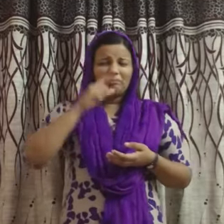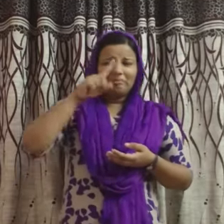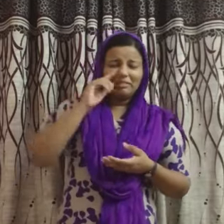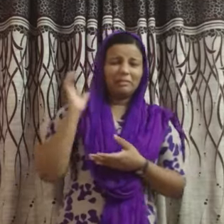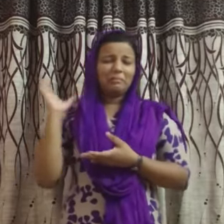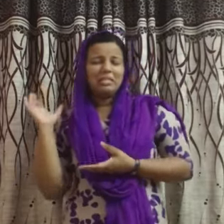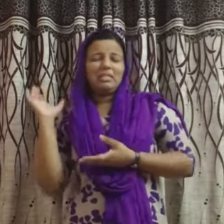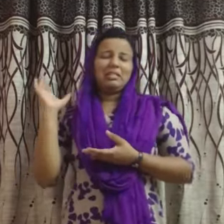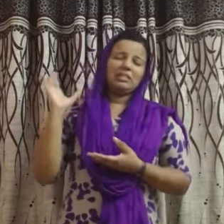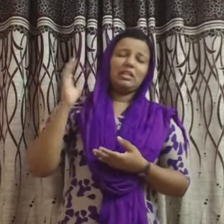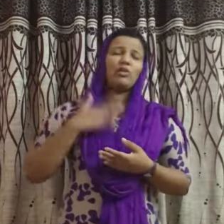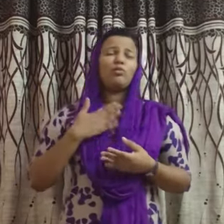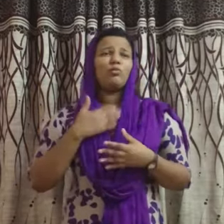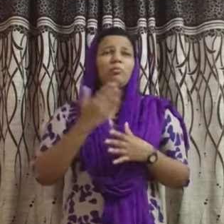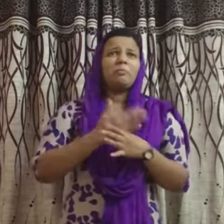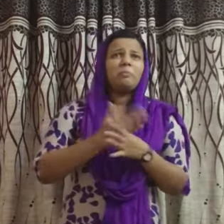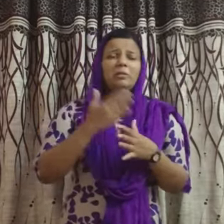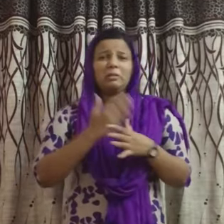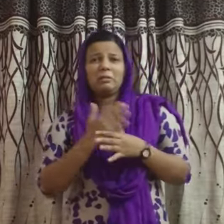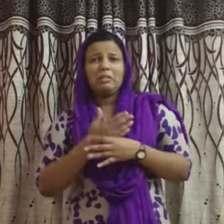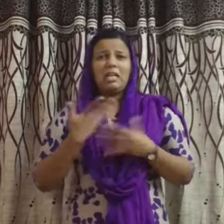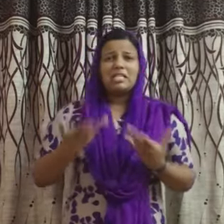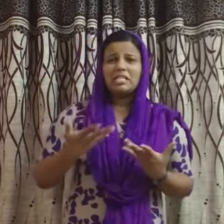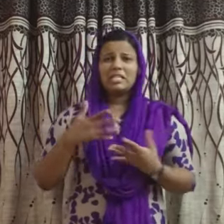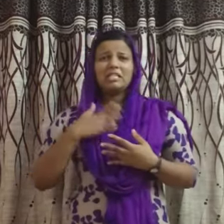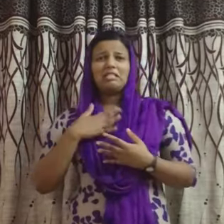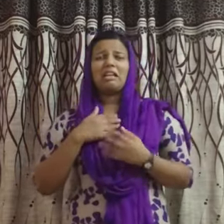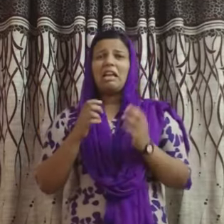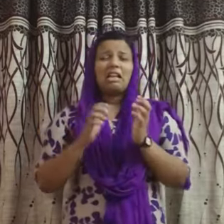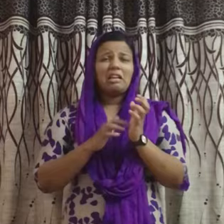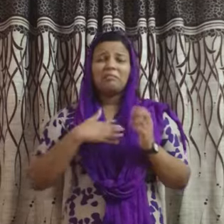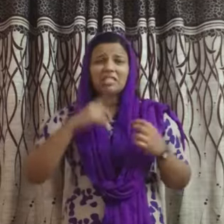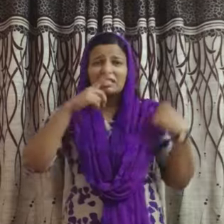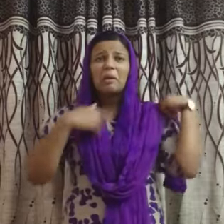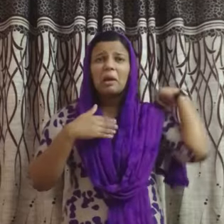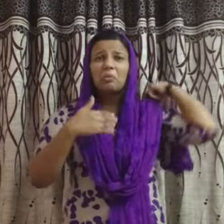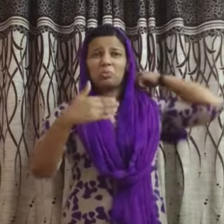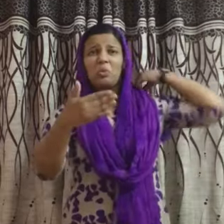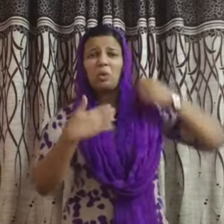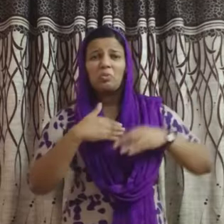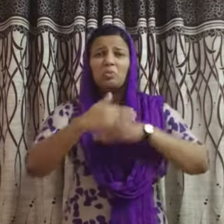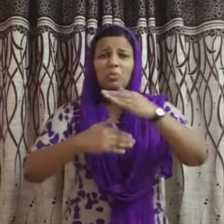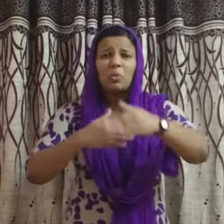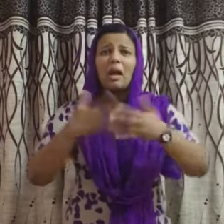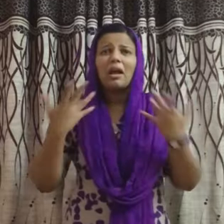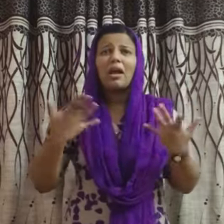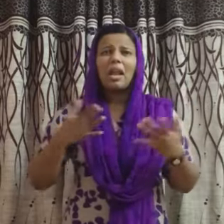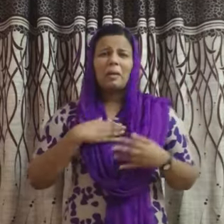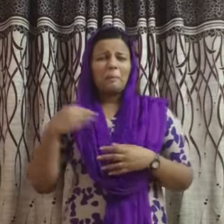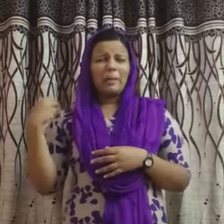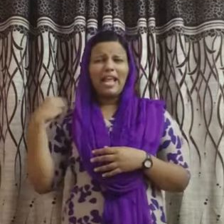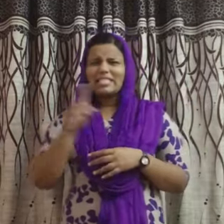ജീവിതത്തിൻ്റെ പ്രയാസങ്ങൾ, എന്ത് ചെയ്താൽ ദൈവത്തെ പ്രസാദിപ്പിക്കാൻ കഴിയും, എങ്ങനെ ഈ ജീവിതം മുൻപോട്ട് പോകാൻ കഴിയും എന്നൊക്കെ ഭാരപ്പെട്ട്